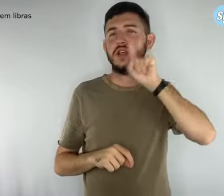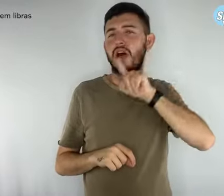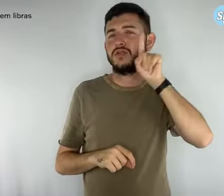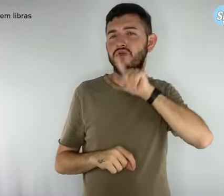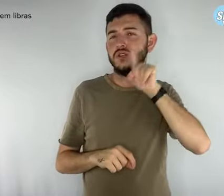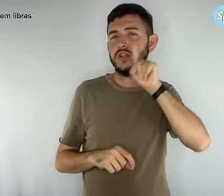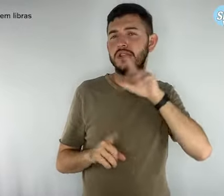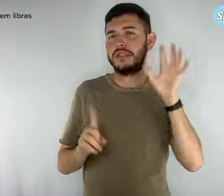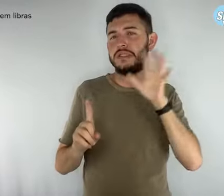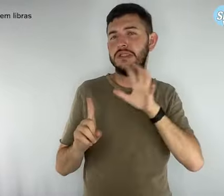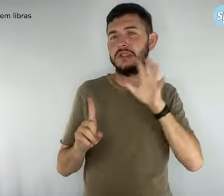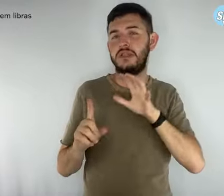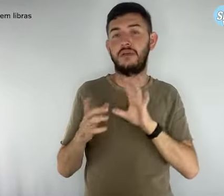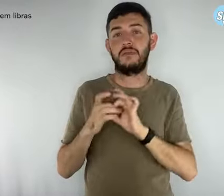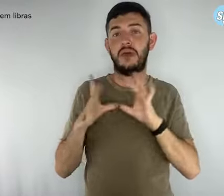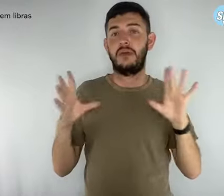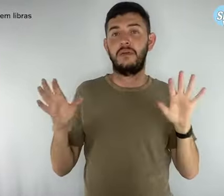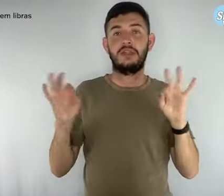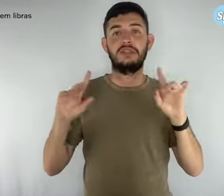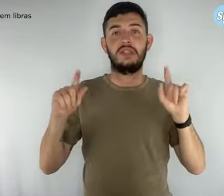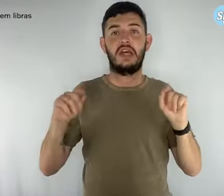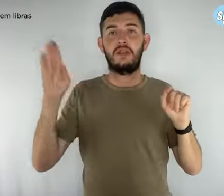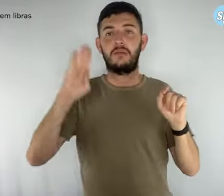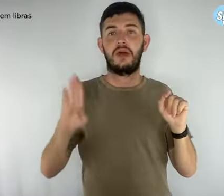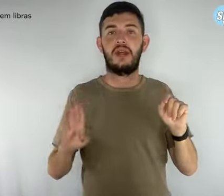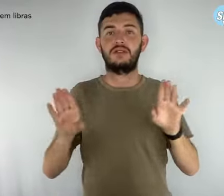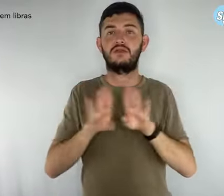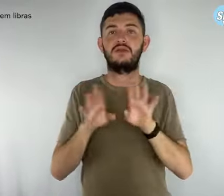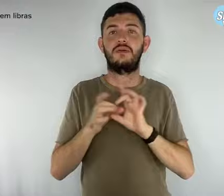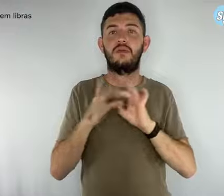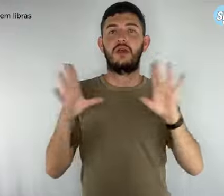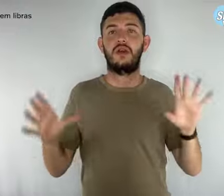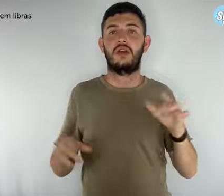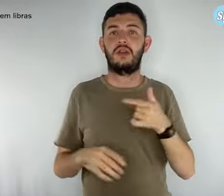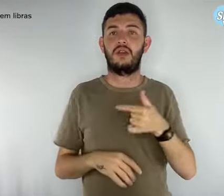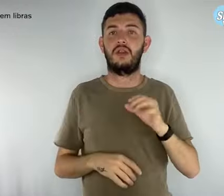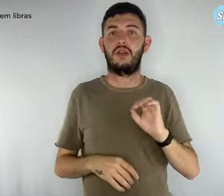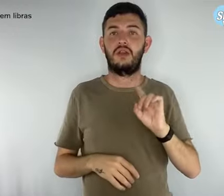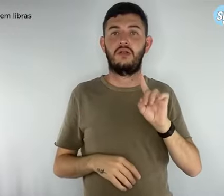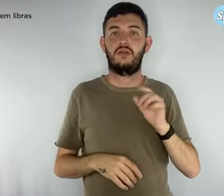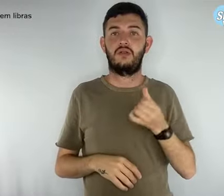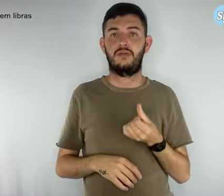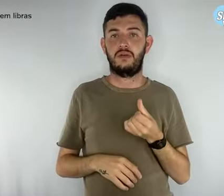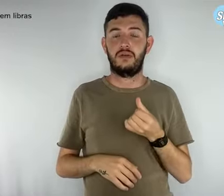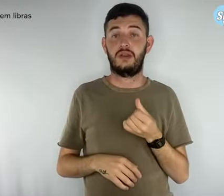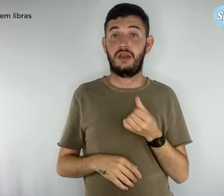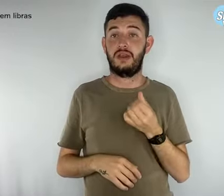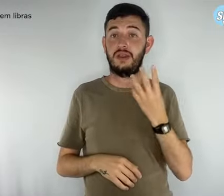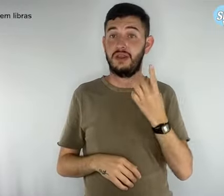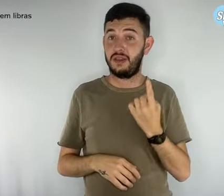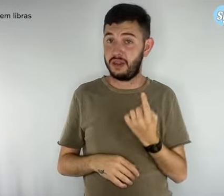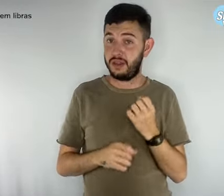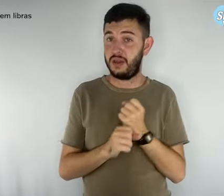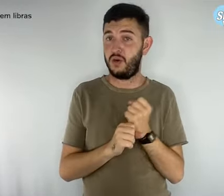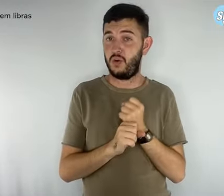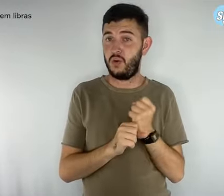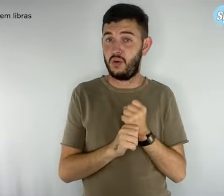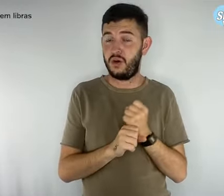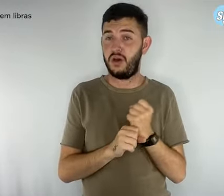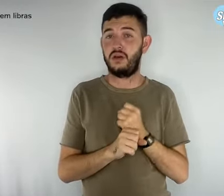ao Brasil consolidar a democracia. Em 2016, 31 anos depois de restituir